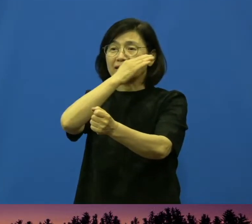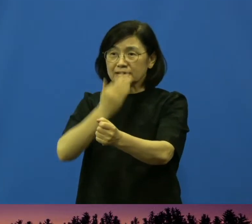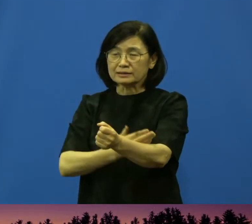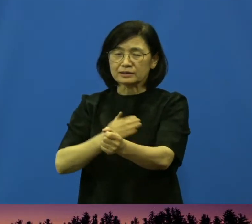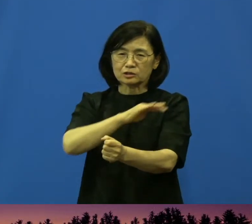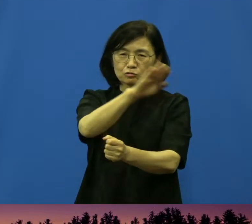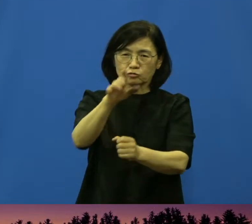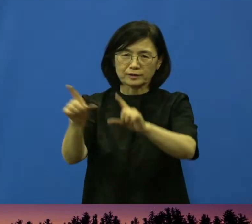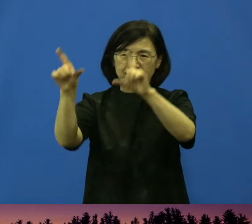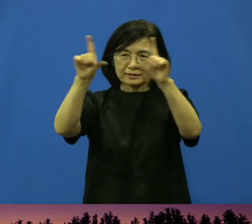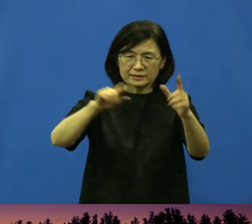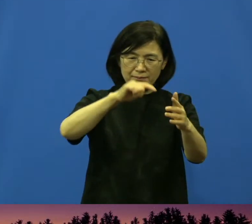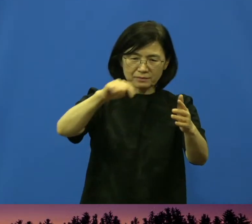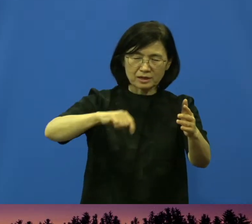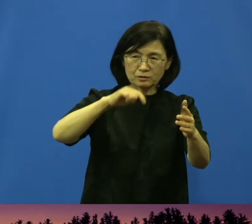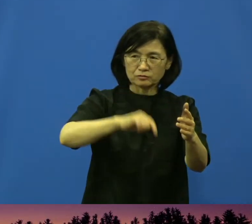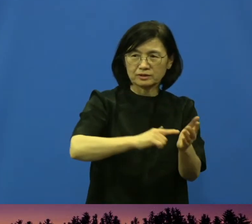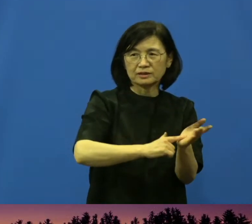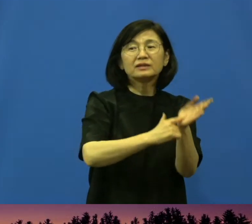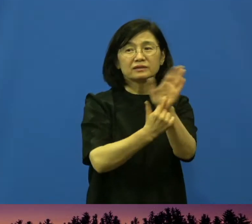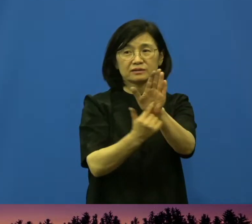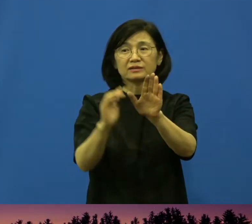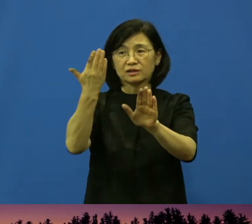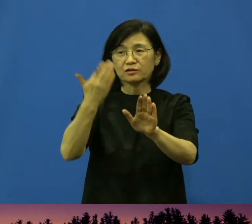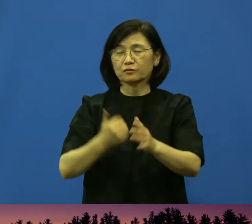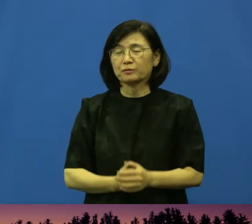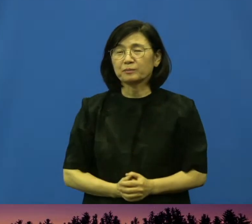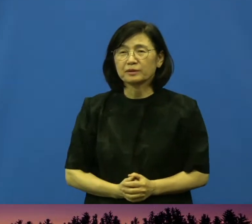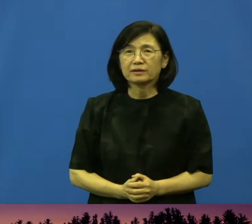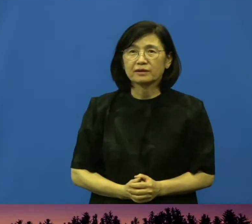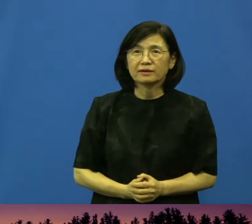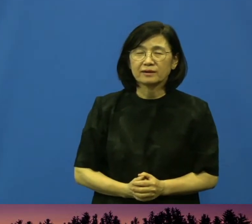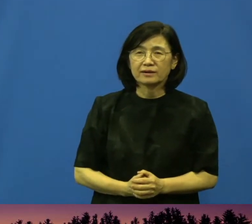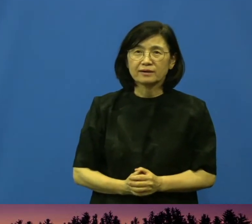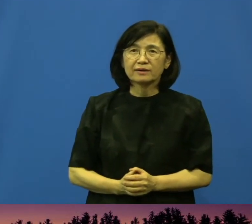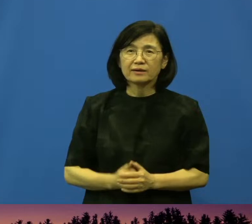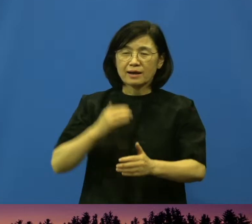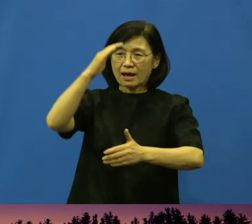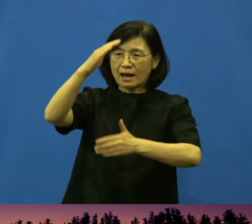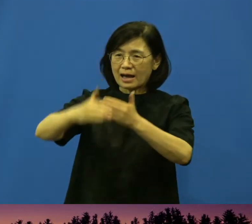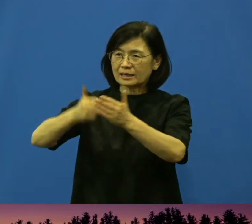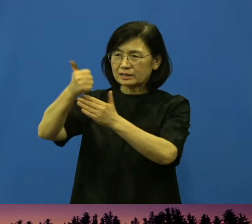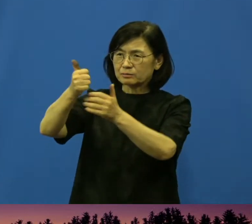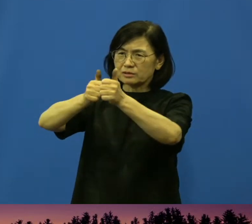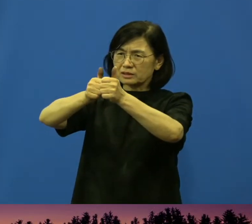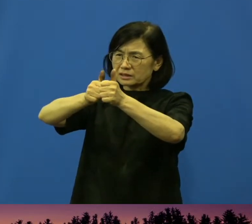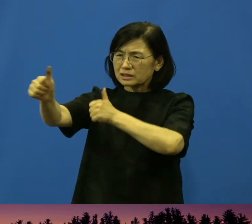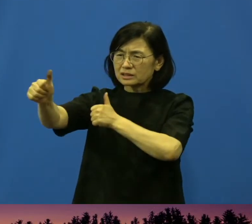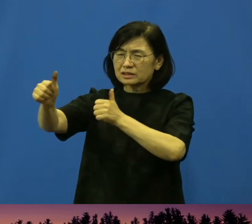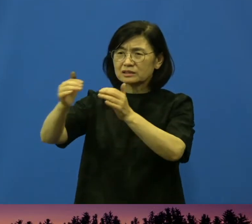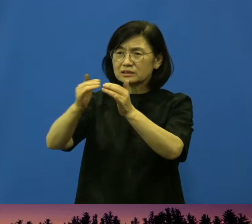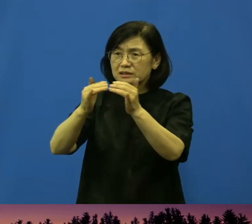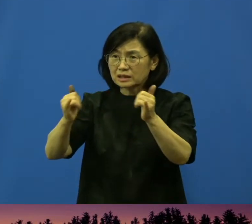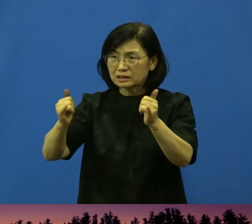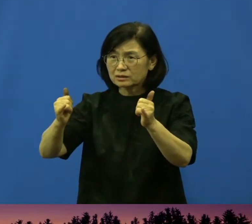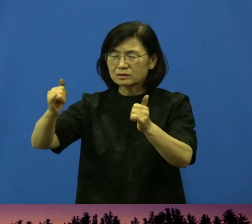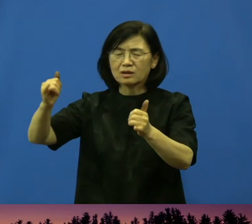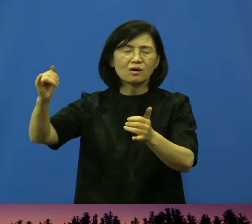드러나게 되는 것입니다. 여러분, 하나님을 당할 자가 누구이겠어요? 하나님을 당할 자가 없어요. 그분은 무적이세요.